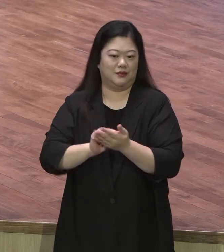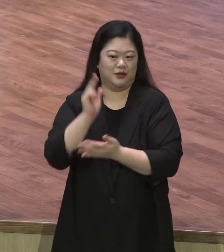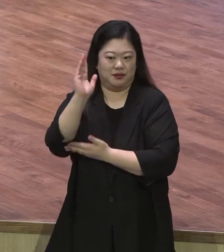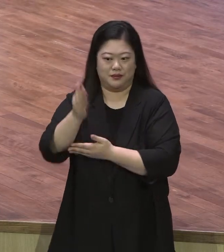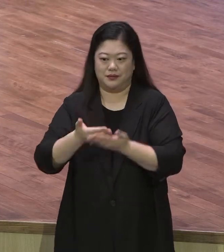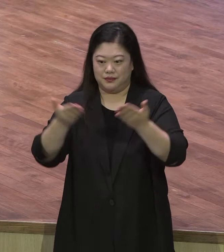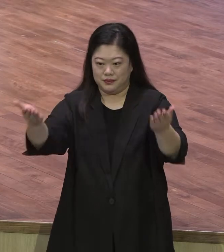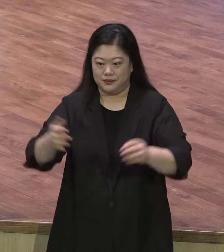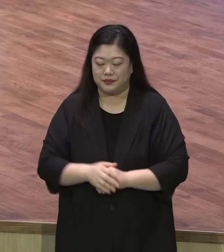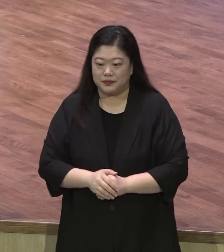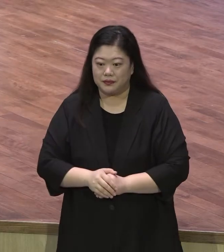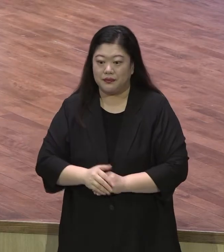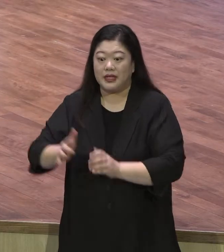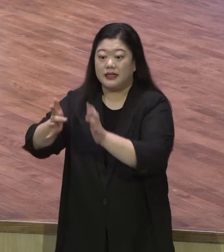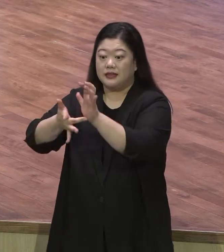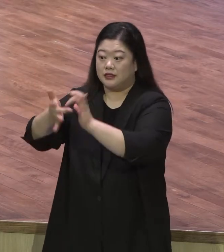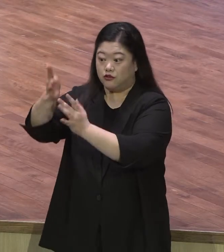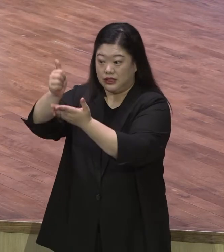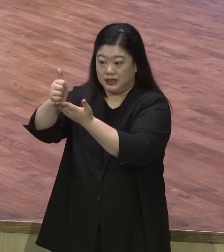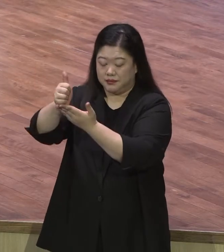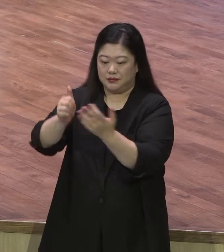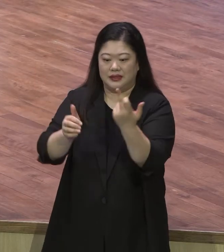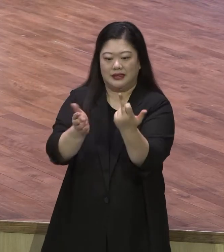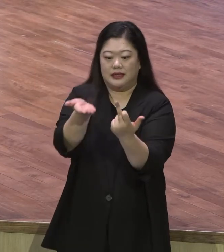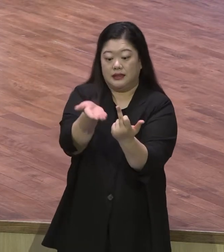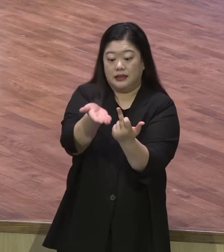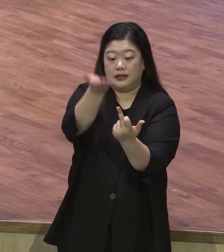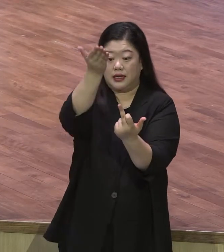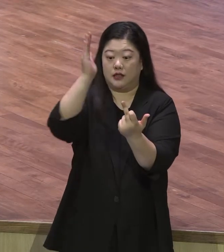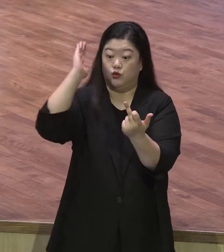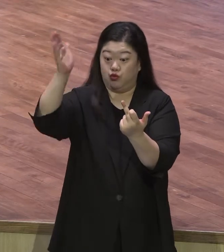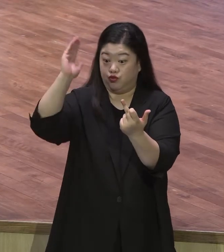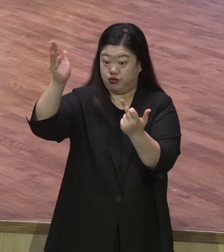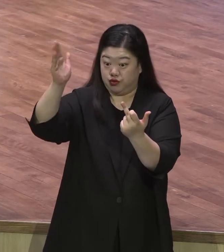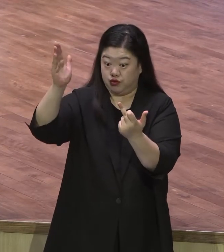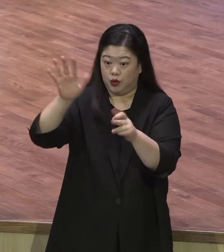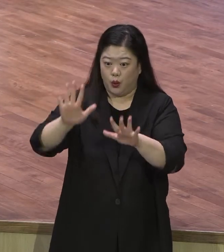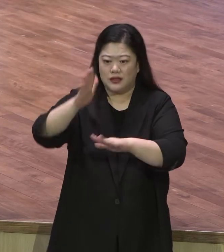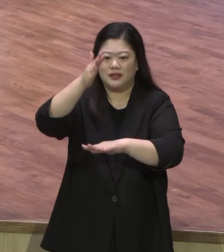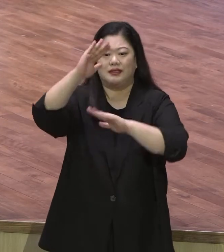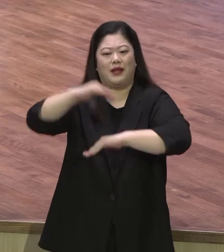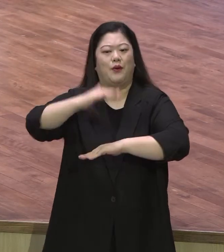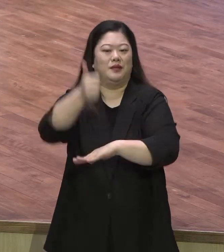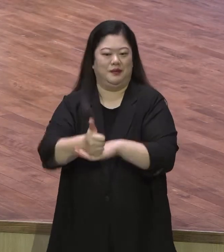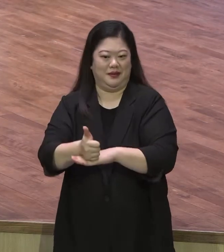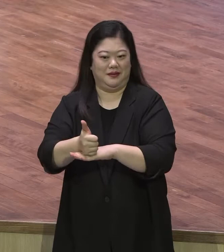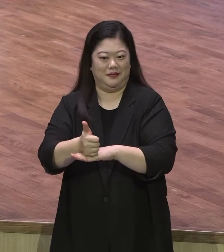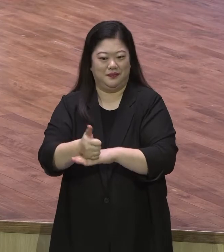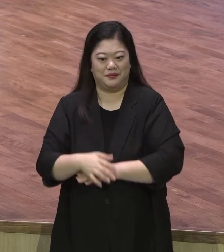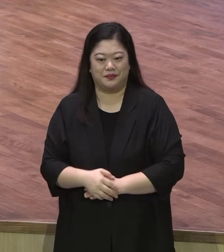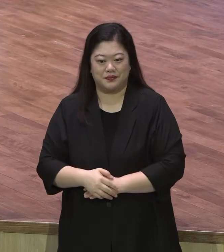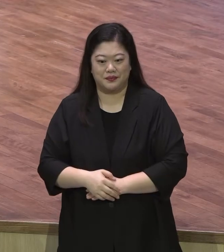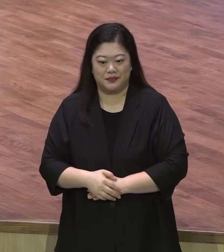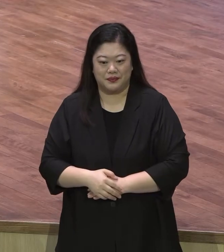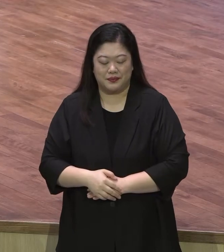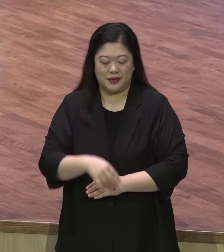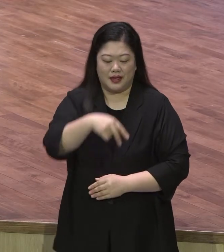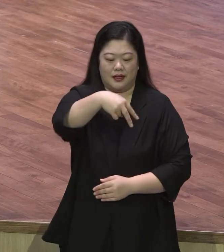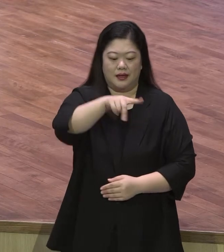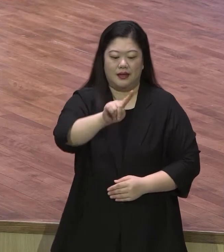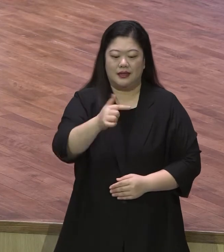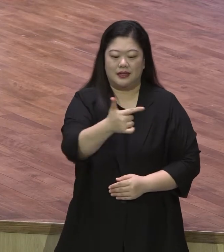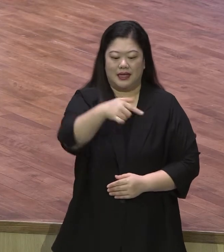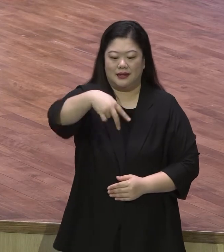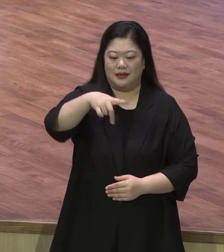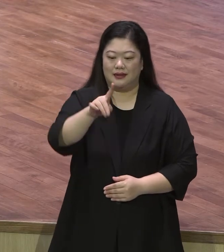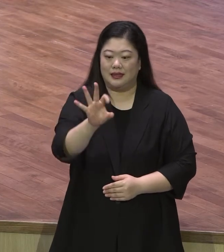산상수원을 마무리를 그렇게 하게 됩니다. 산상수원은 세상의